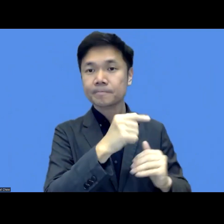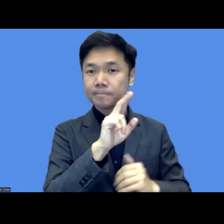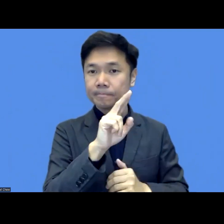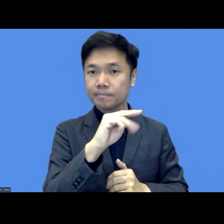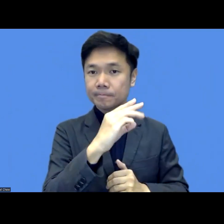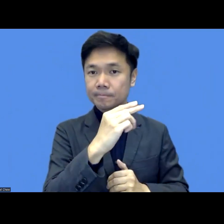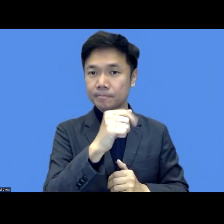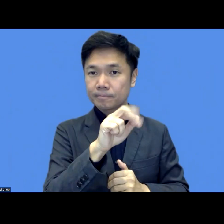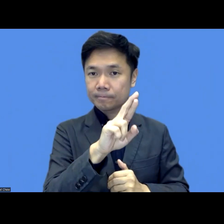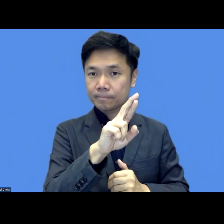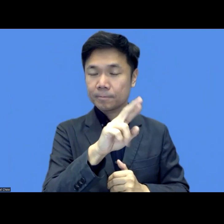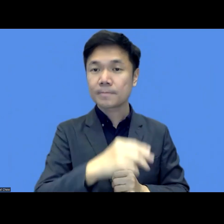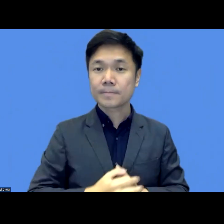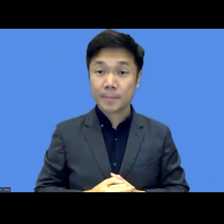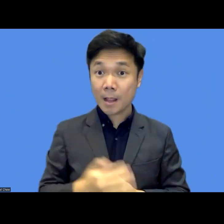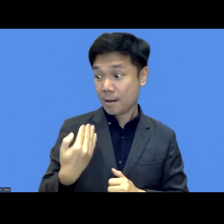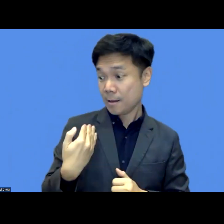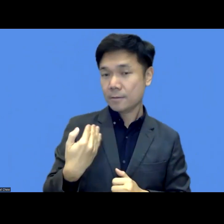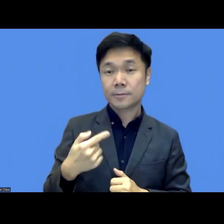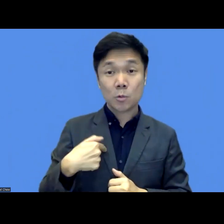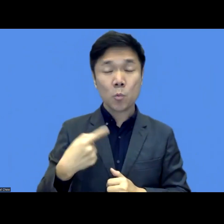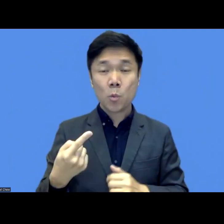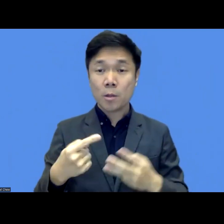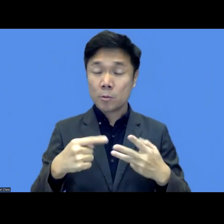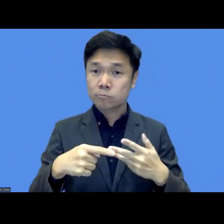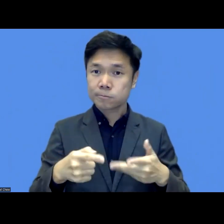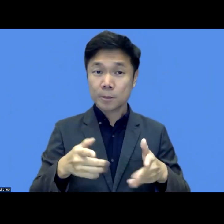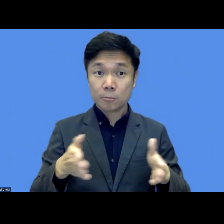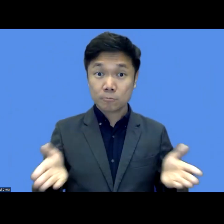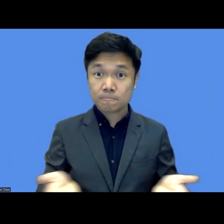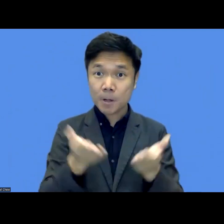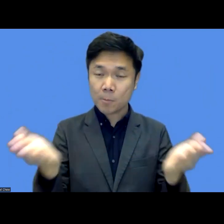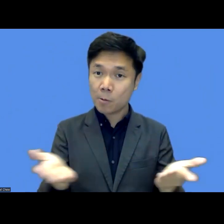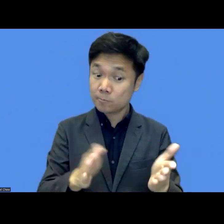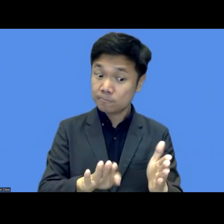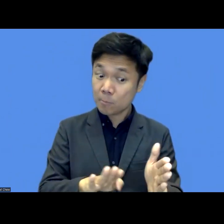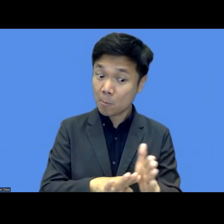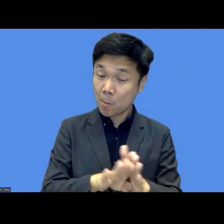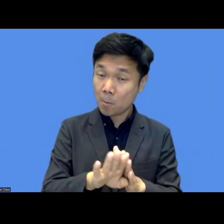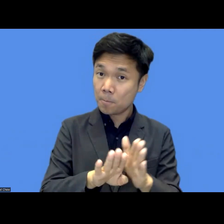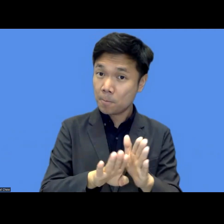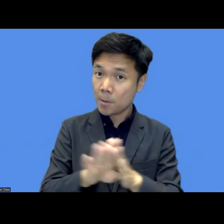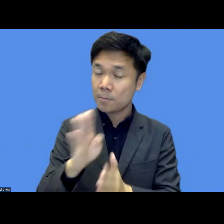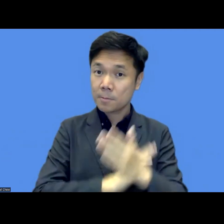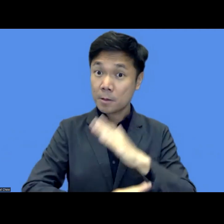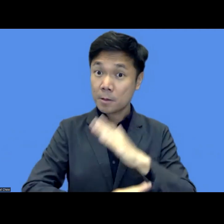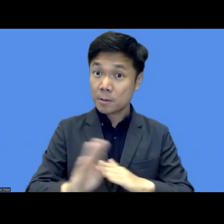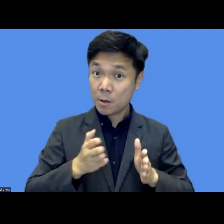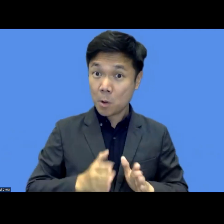y para apoyar la inclusión de personas con capacidades en las acciones humanitarias. Hemos prometido